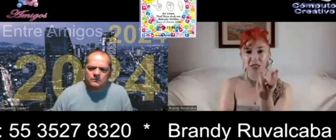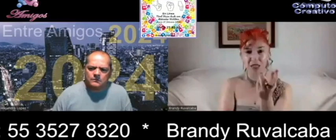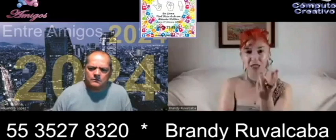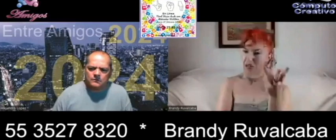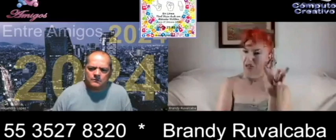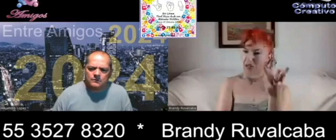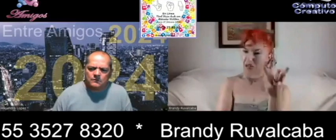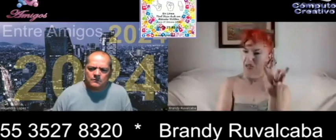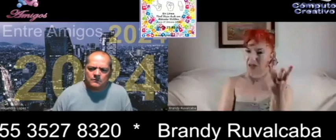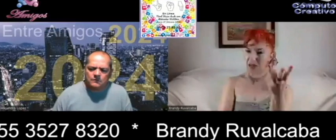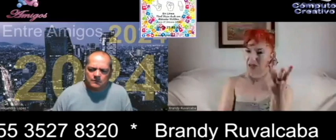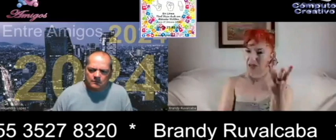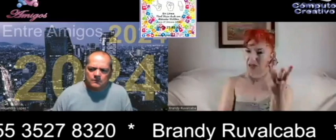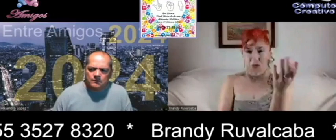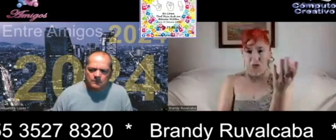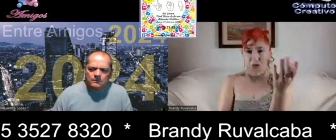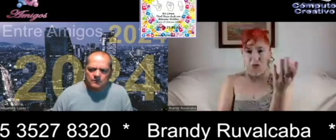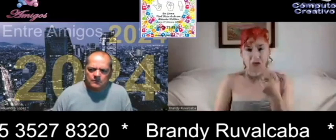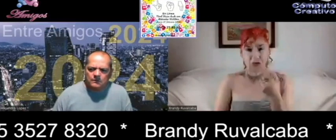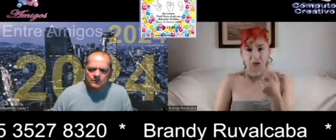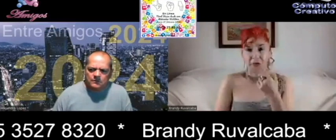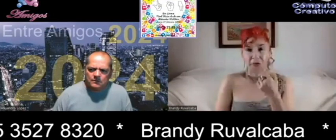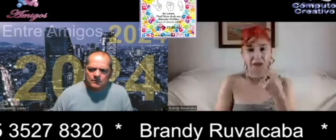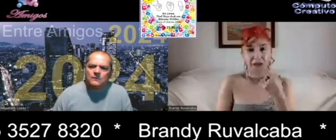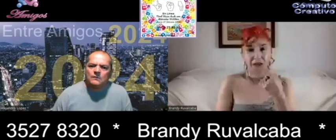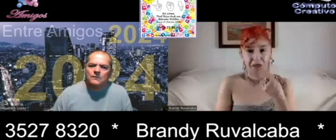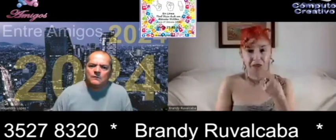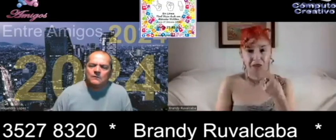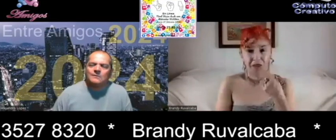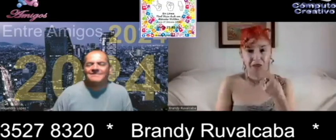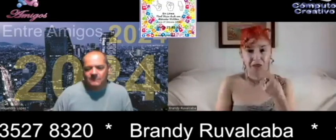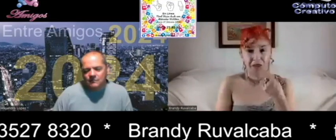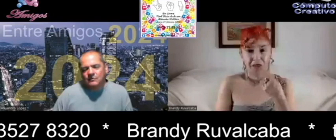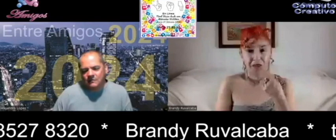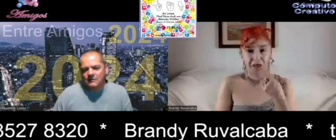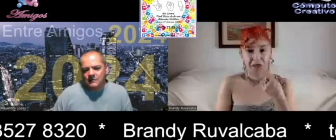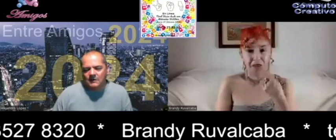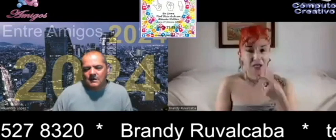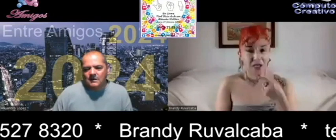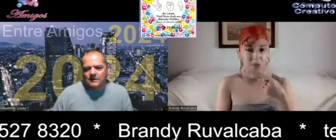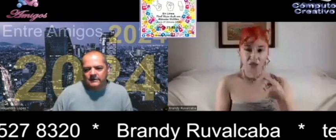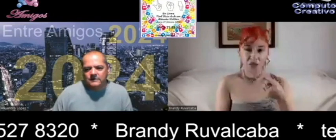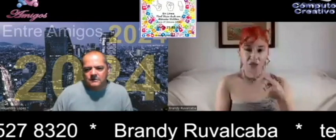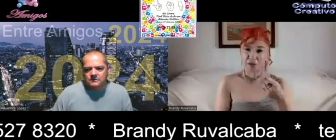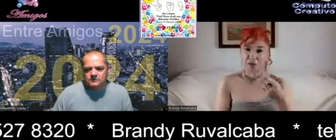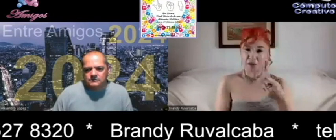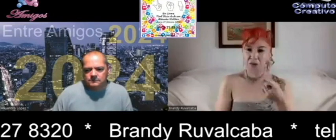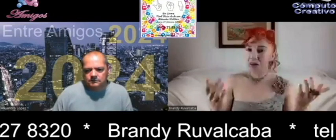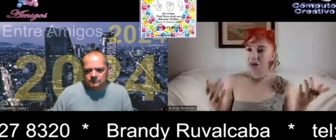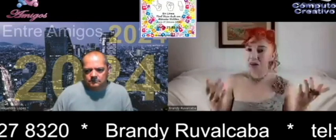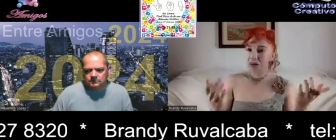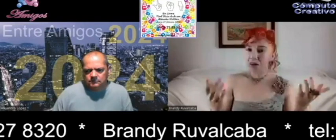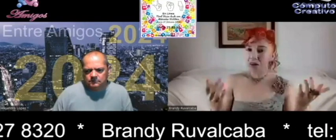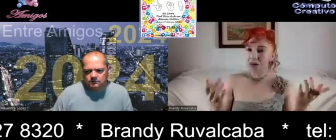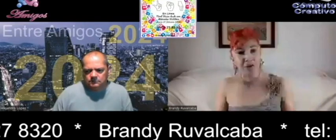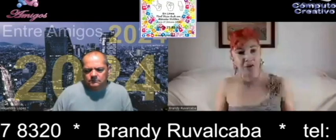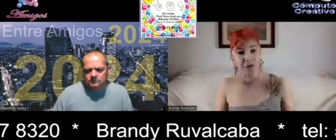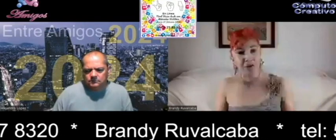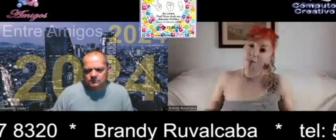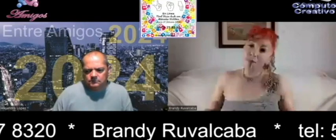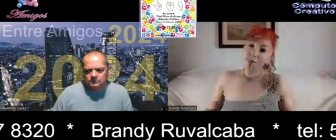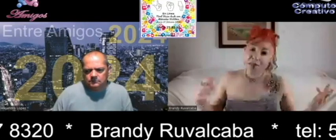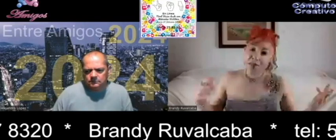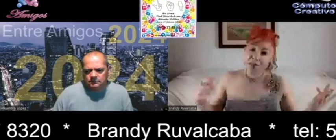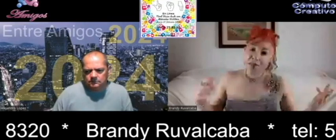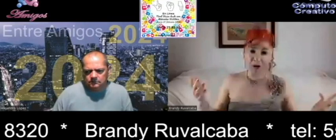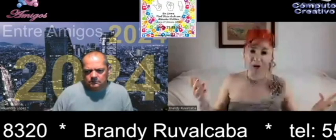persona en China no hablan igual? Que si ustedes hablan, ¿por Ujú. qué ¿por qué no hablan igual? O sea, ¿cuál es el